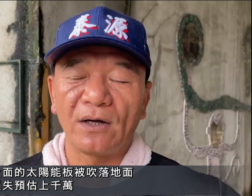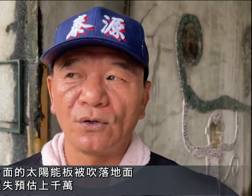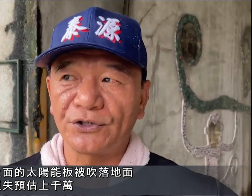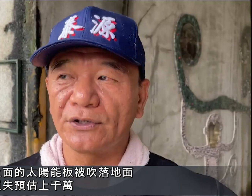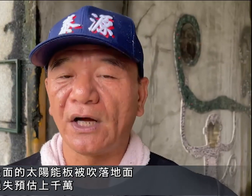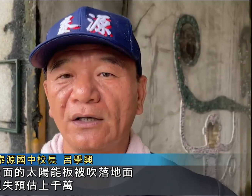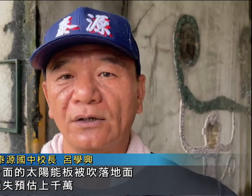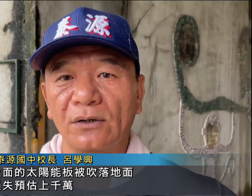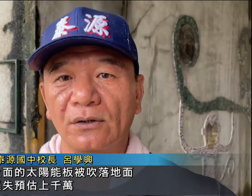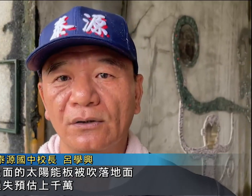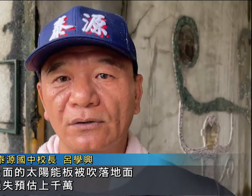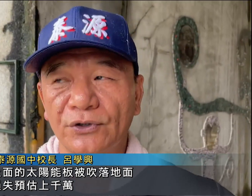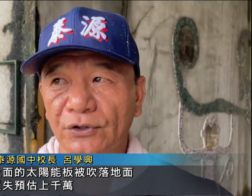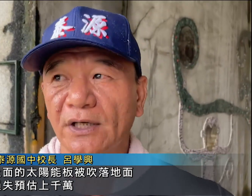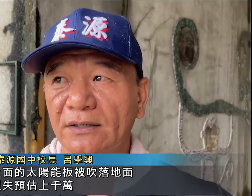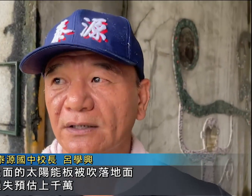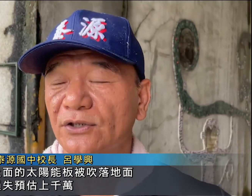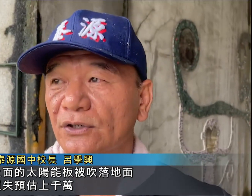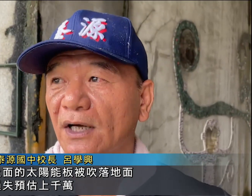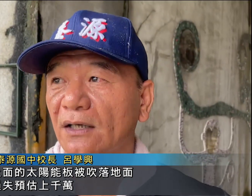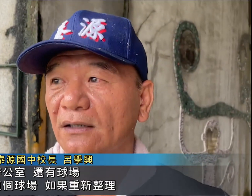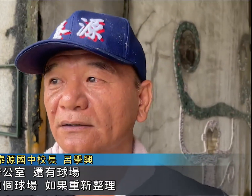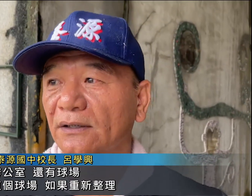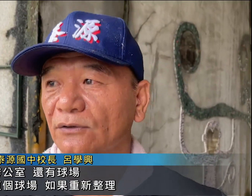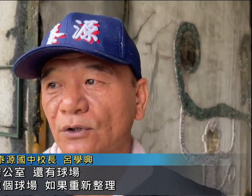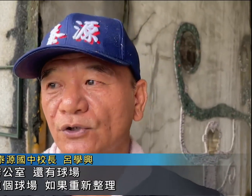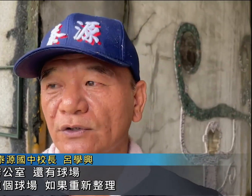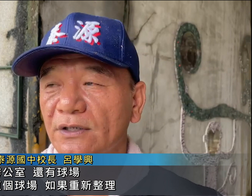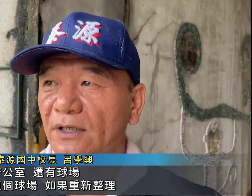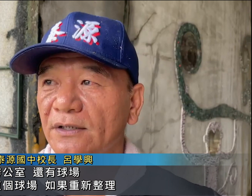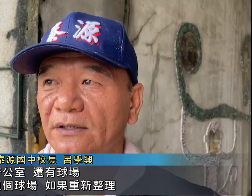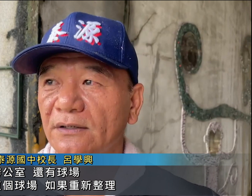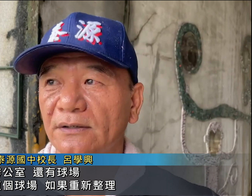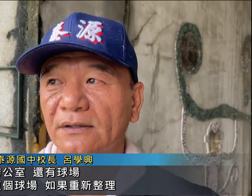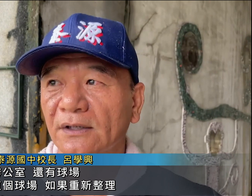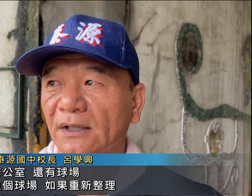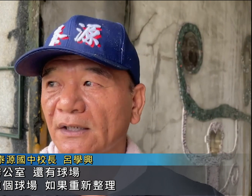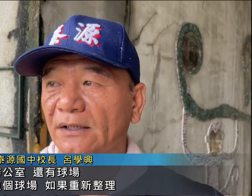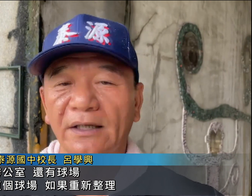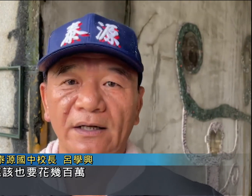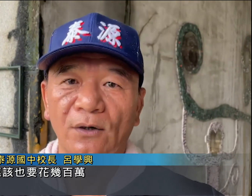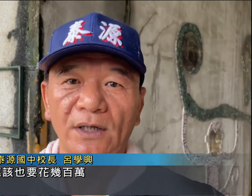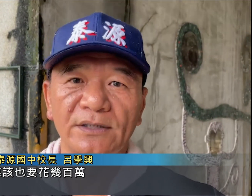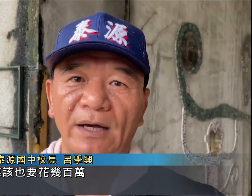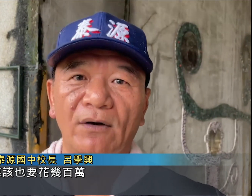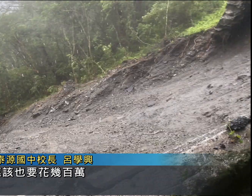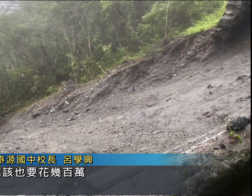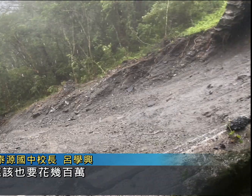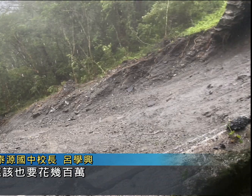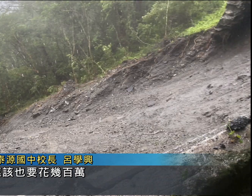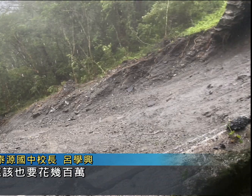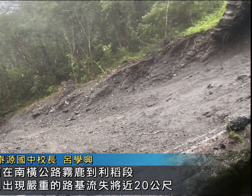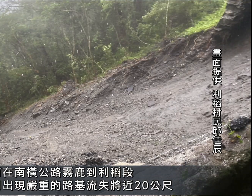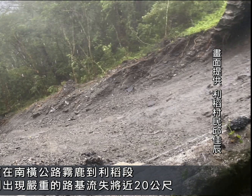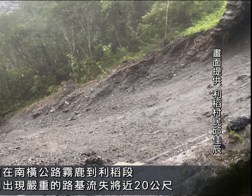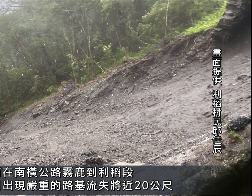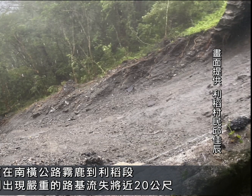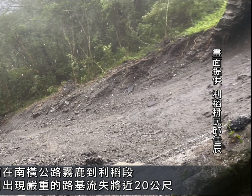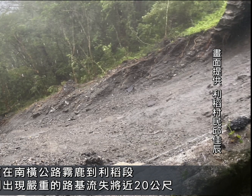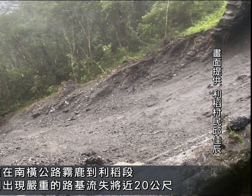室还有球场，这个球场如果重新整理，应该也要花几百万。 而在南横公路的雾路